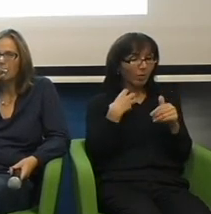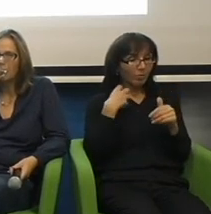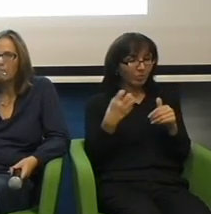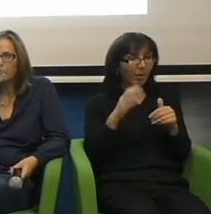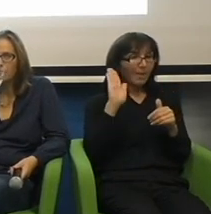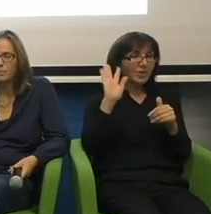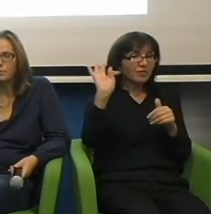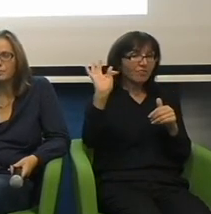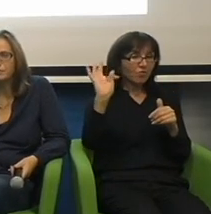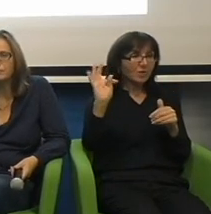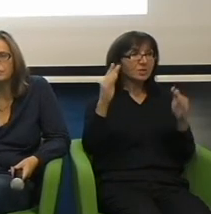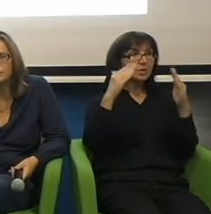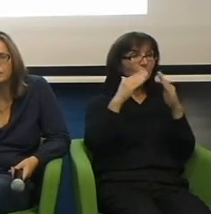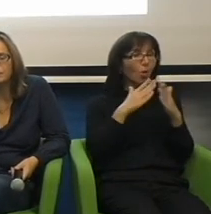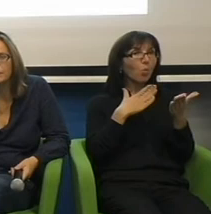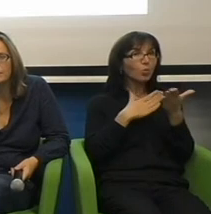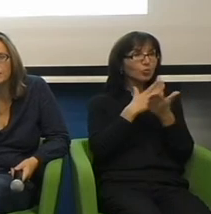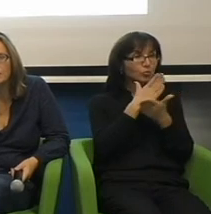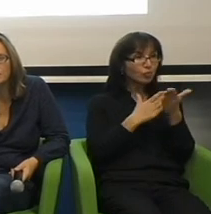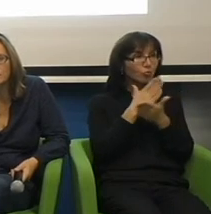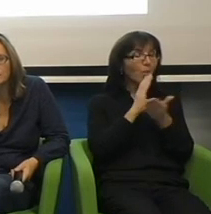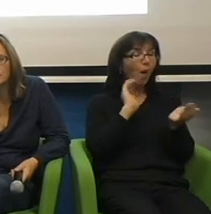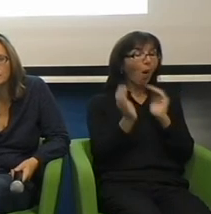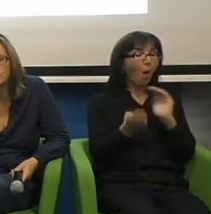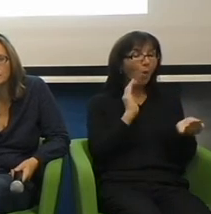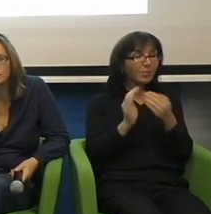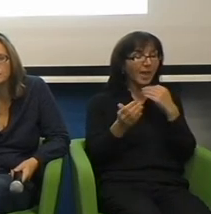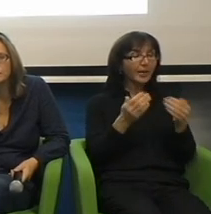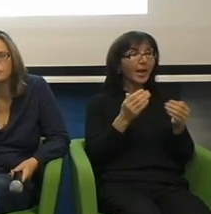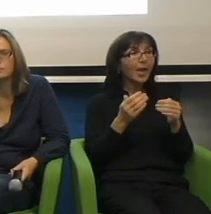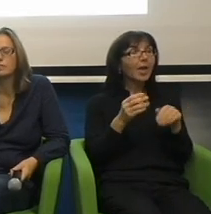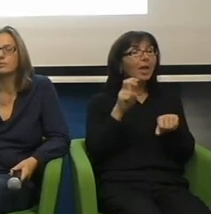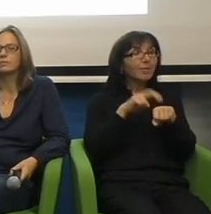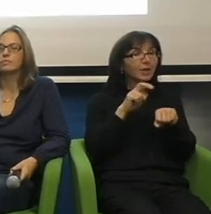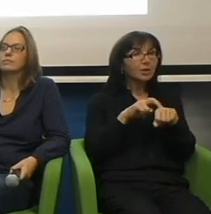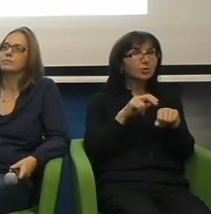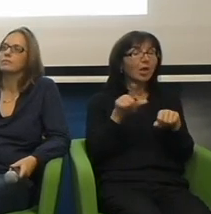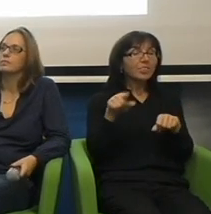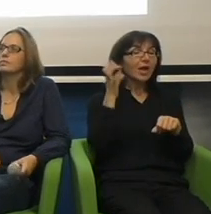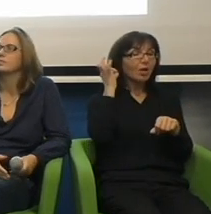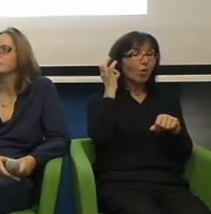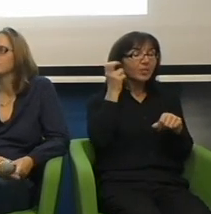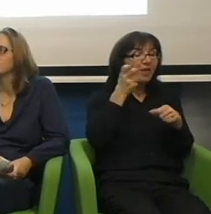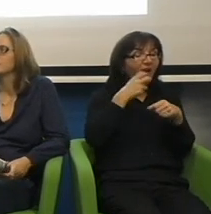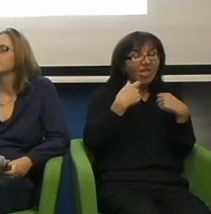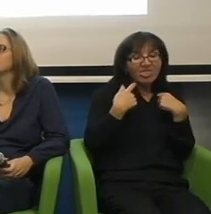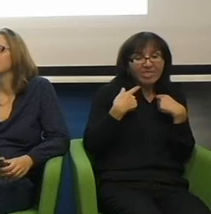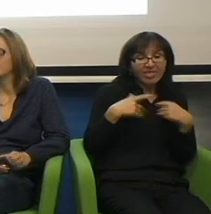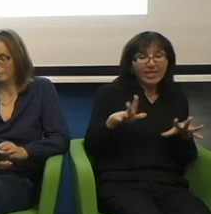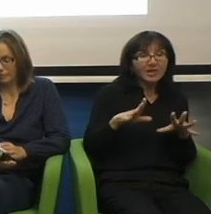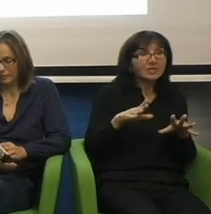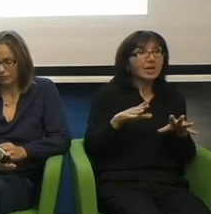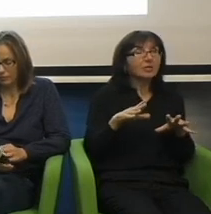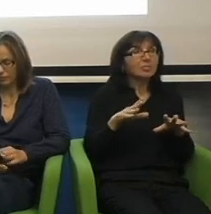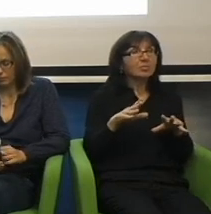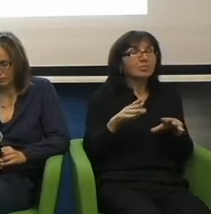dom, służbę, opiekę medyczną. Ale ta skromna kobieta odrzuciła wszystkie zaszczyty z iście arystokratycznym